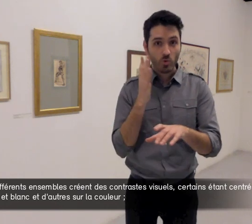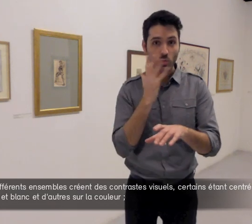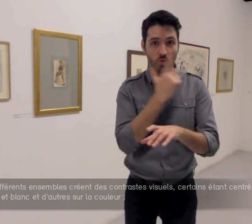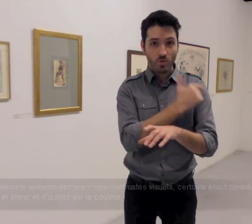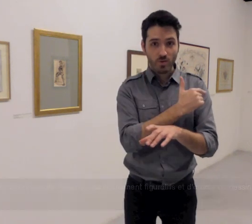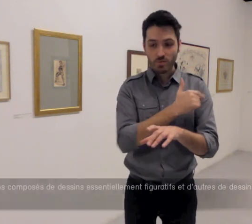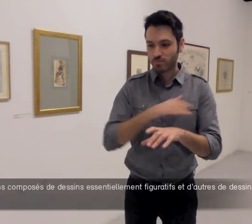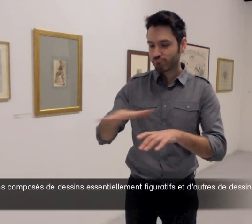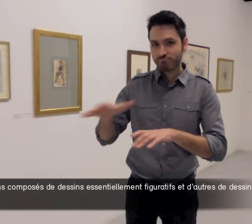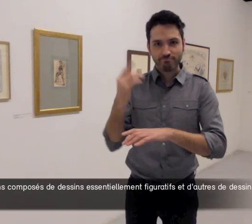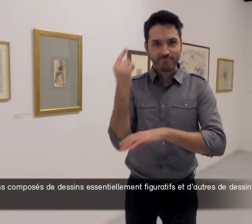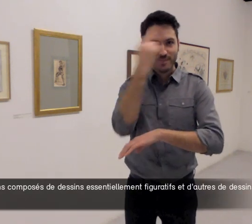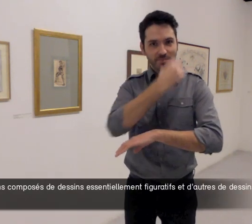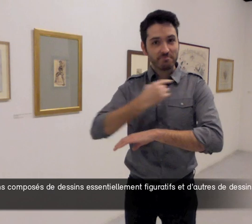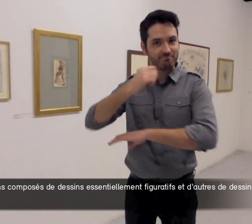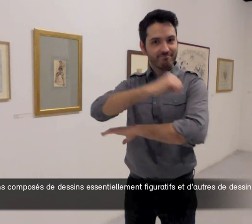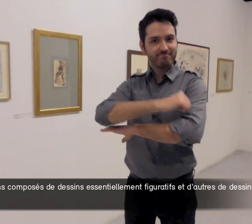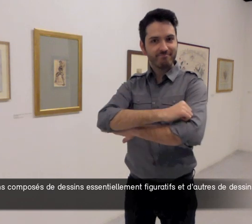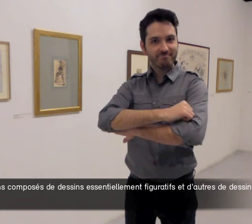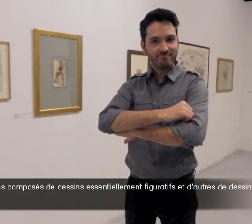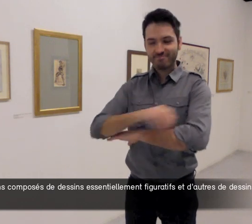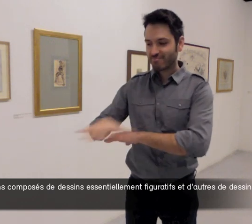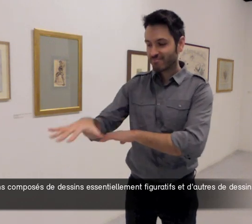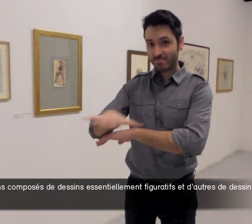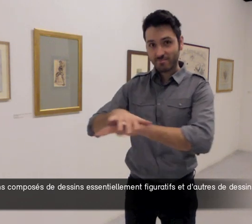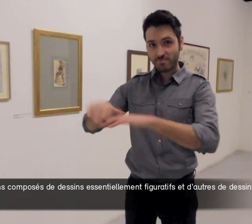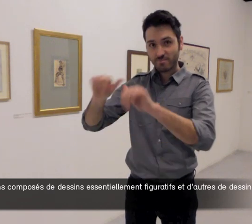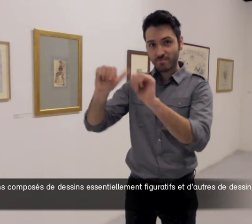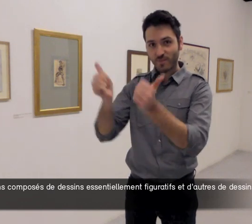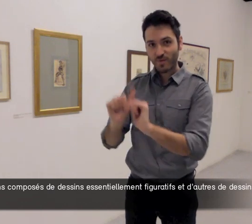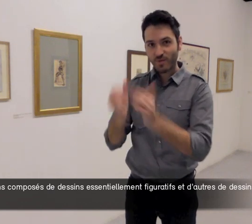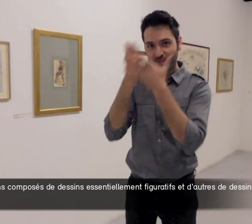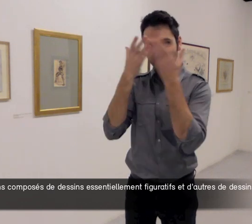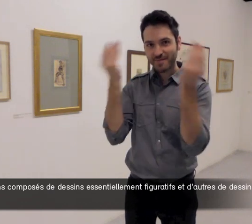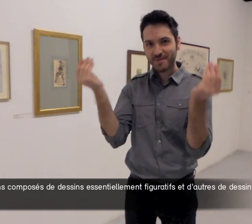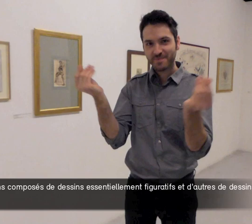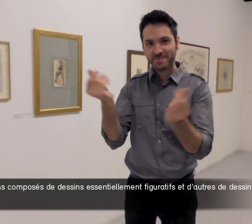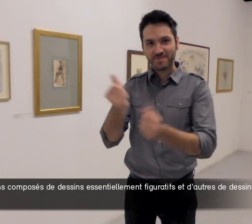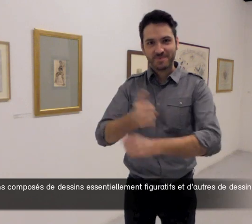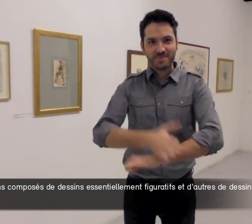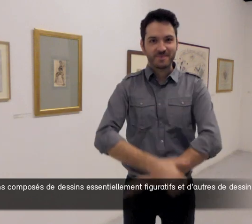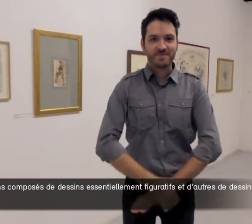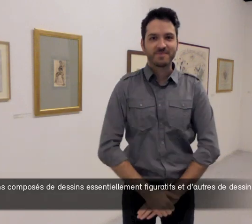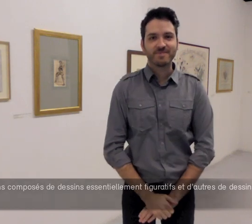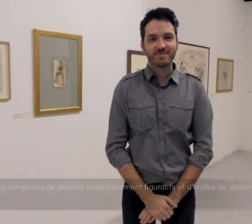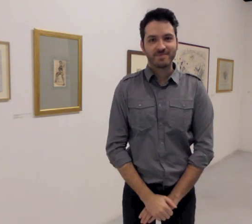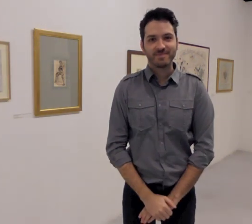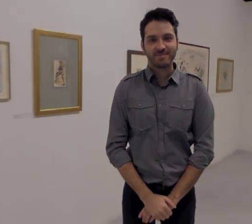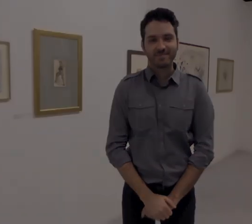le noir et le blanc et d'autres sur la couleur, certains composés de dessins essentiellement figuratifs et d'autres de dessins